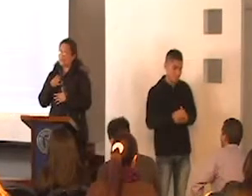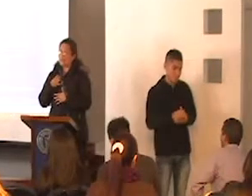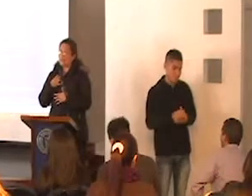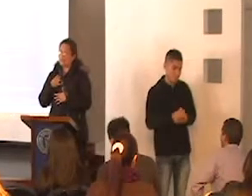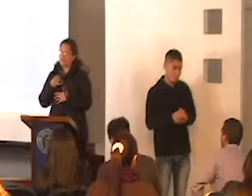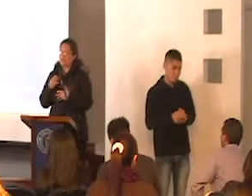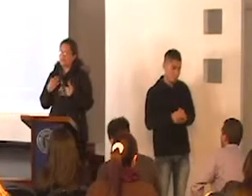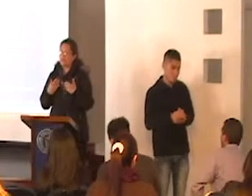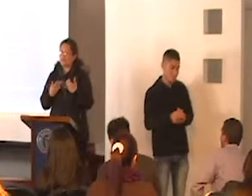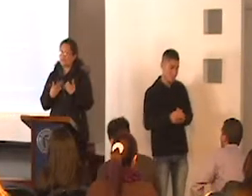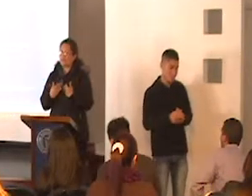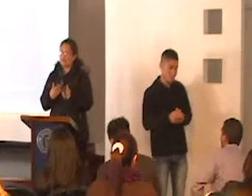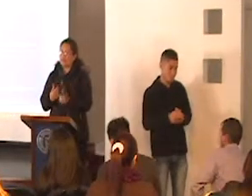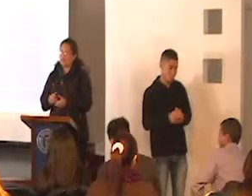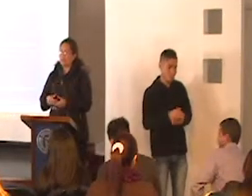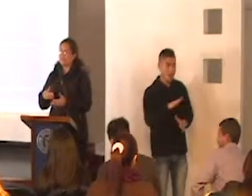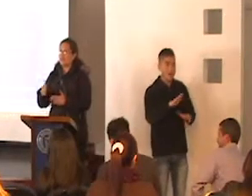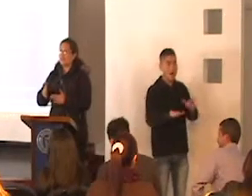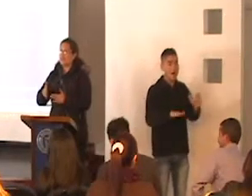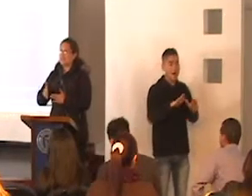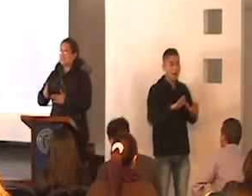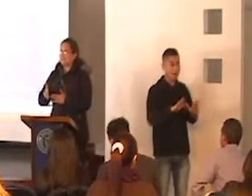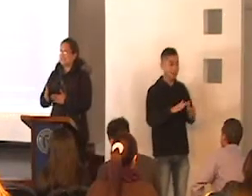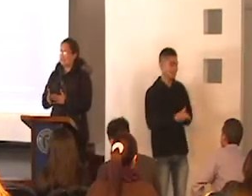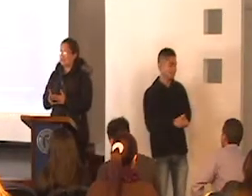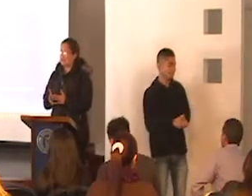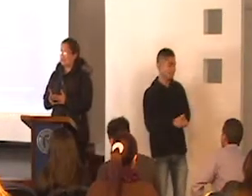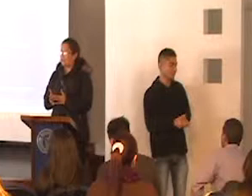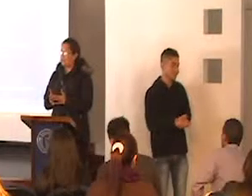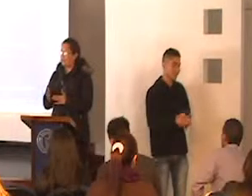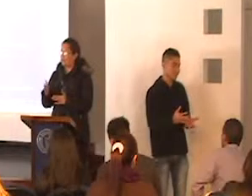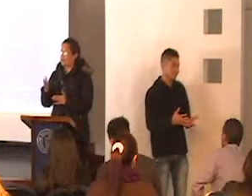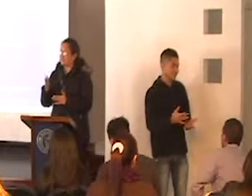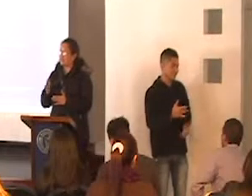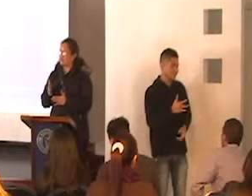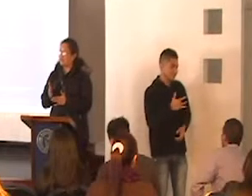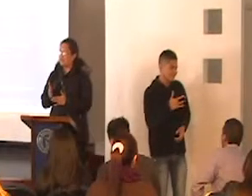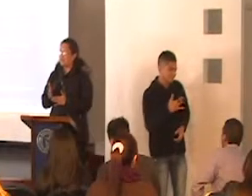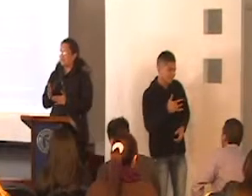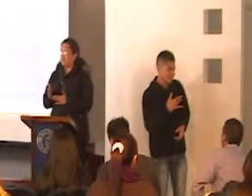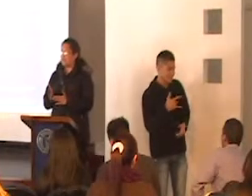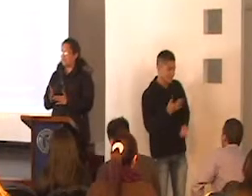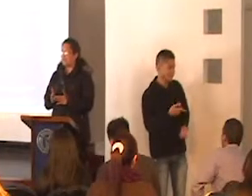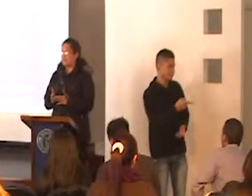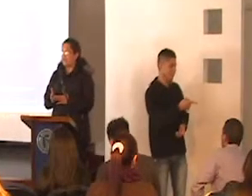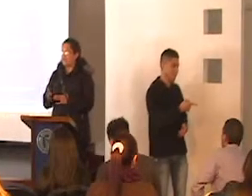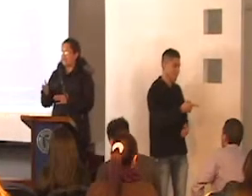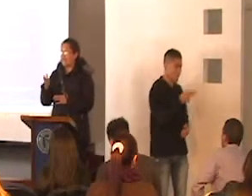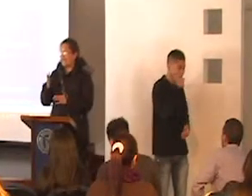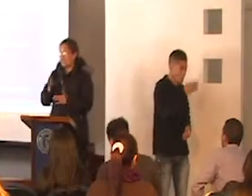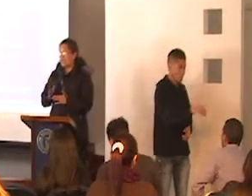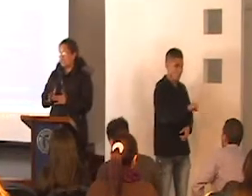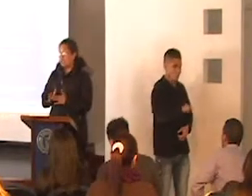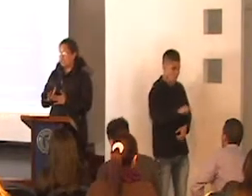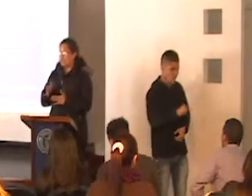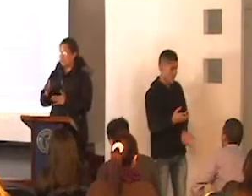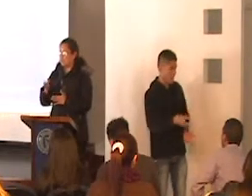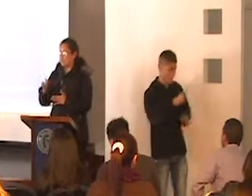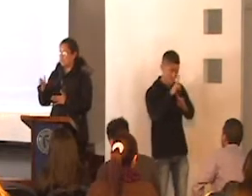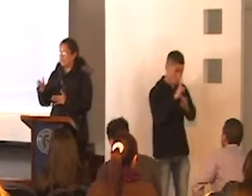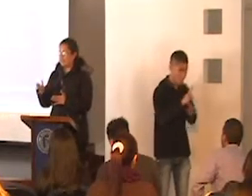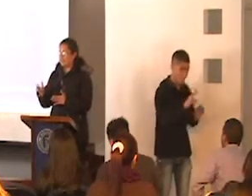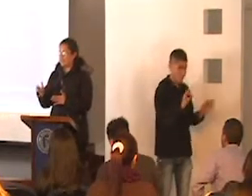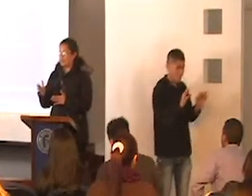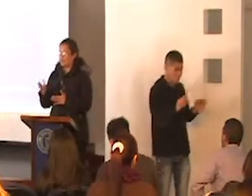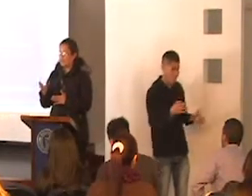el profesionalismo, sino ese sentimiento, esa humanidad que tiene uno de por qué se le vulneran los derechos a los niños